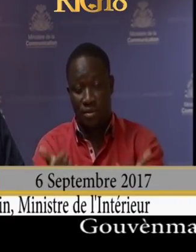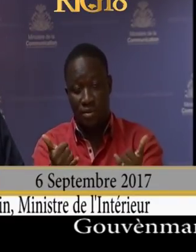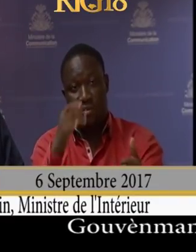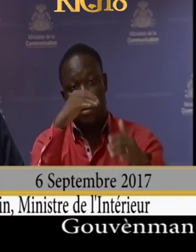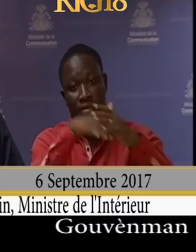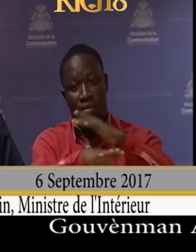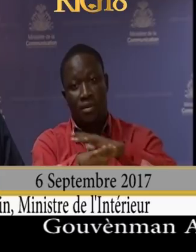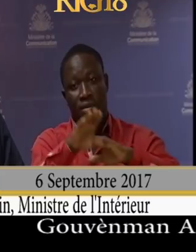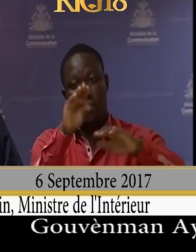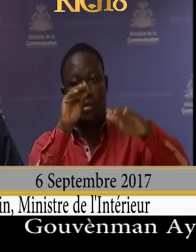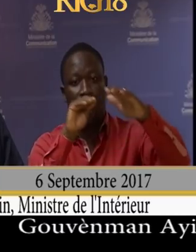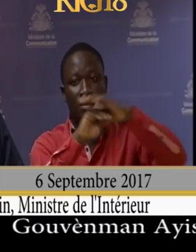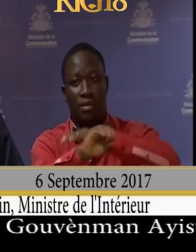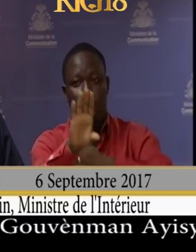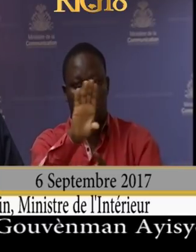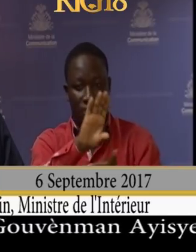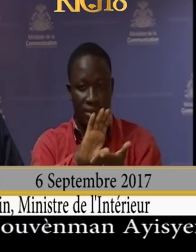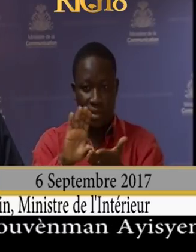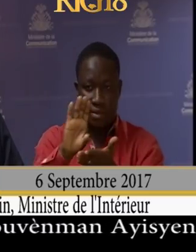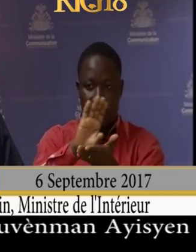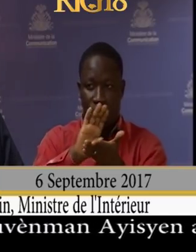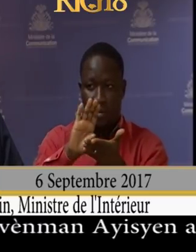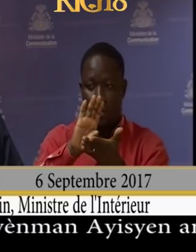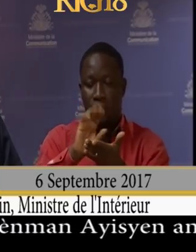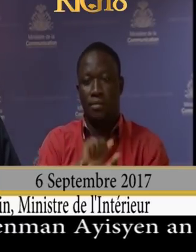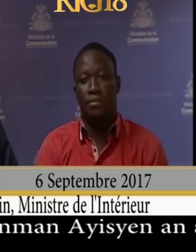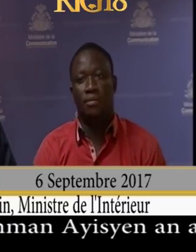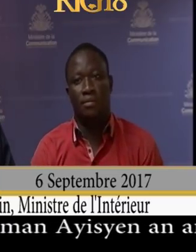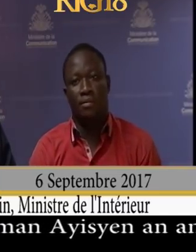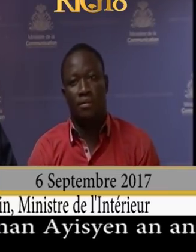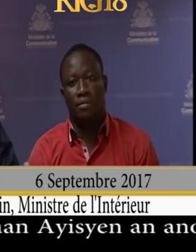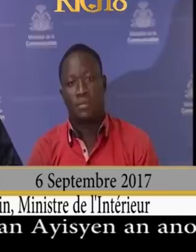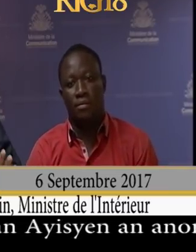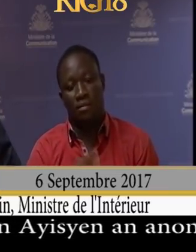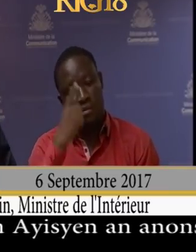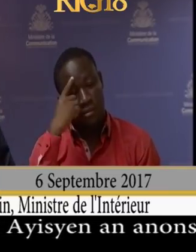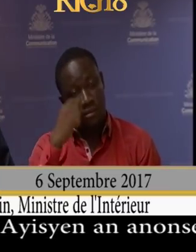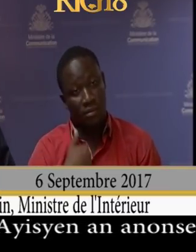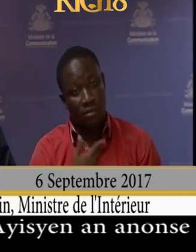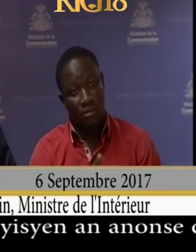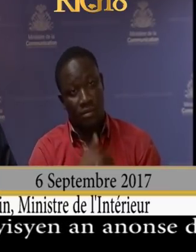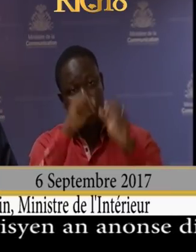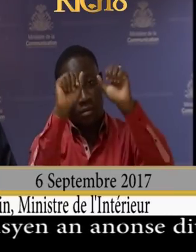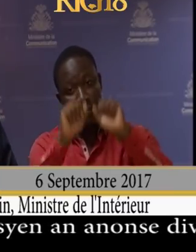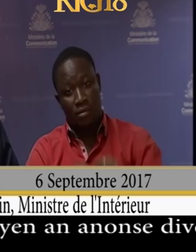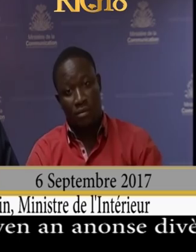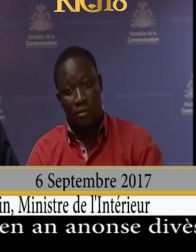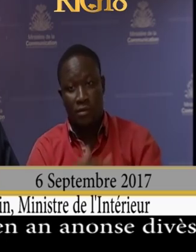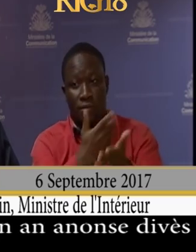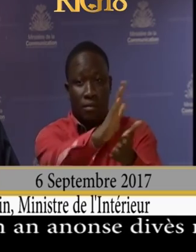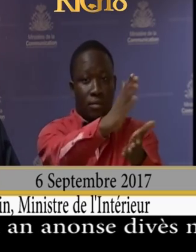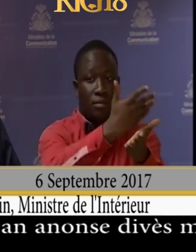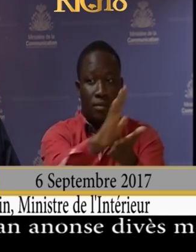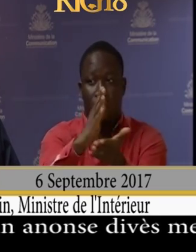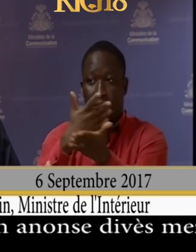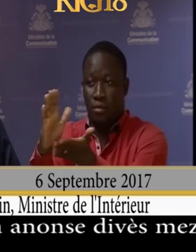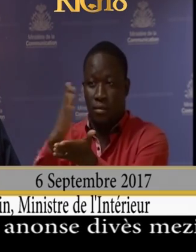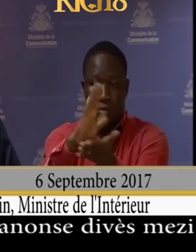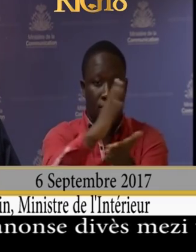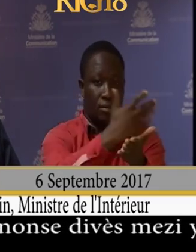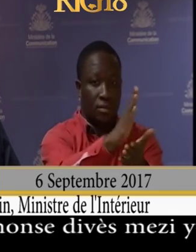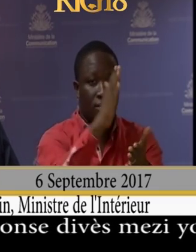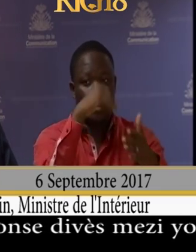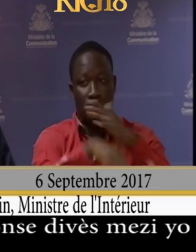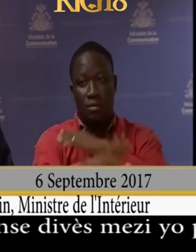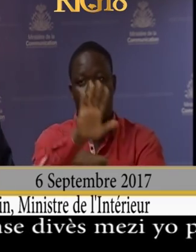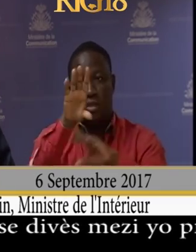dans dépôt central là. Et idéalement pour nous dispatcher autour sous